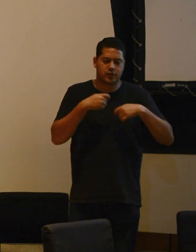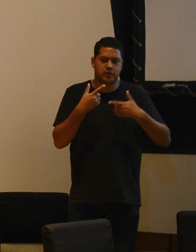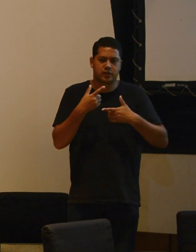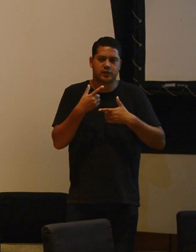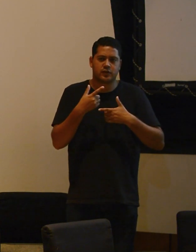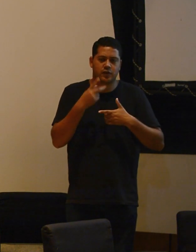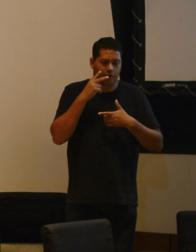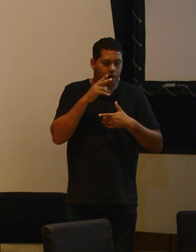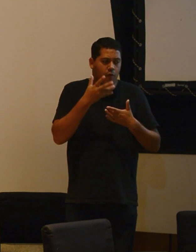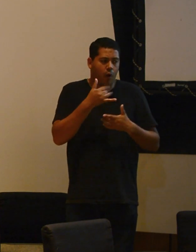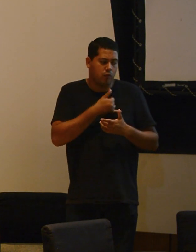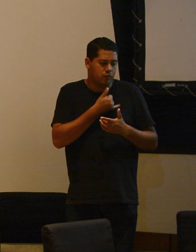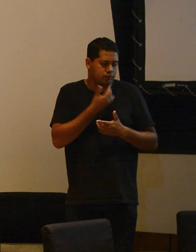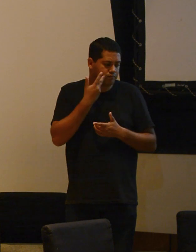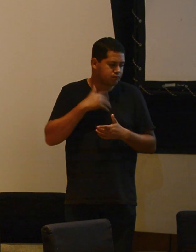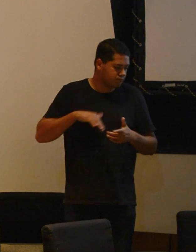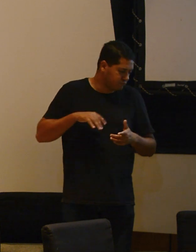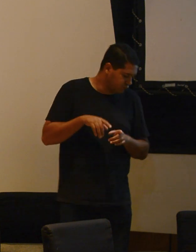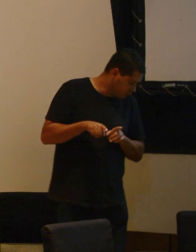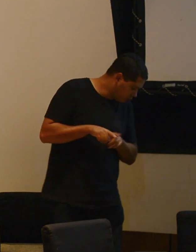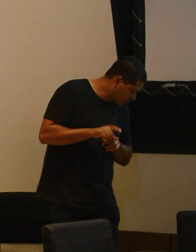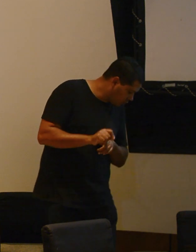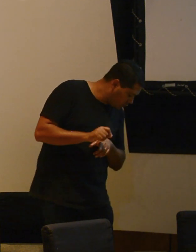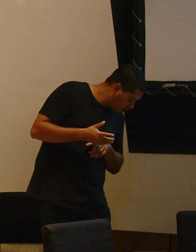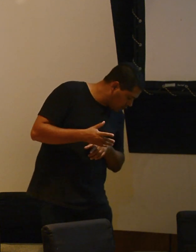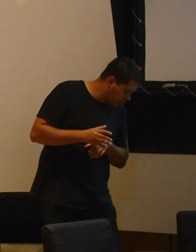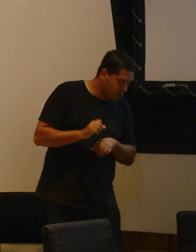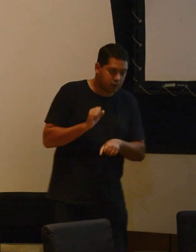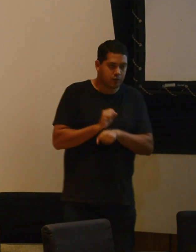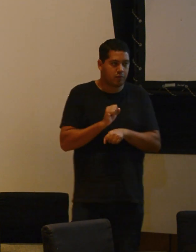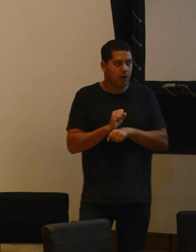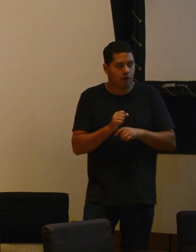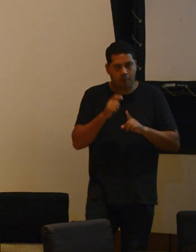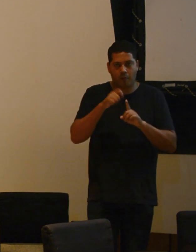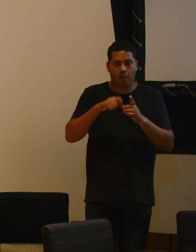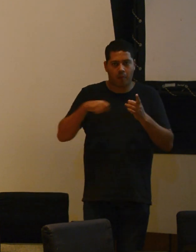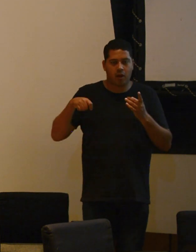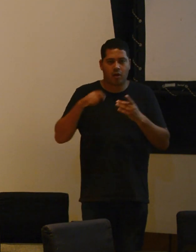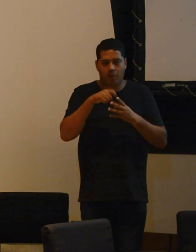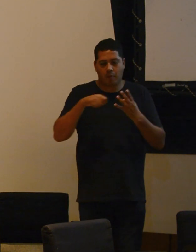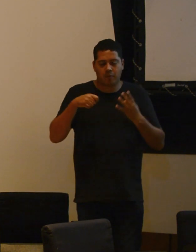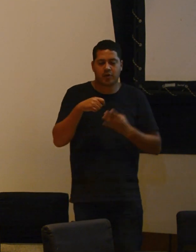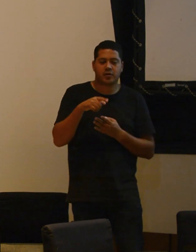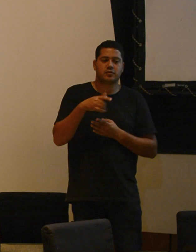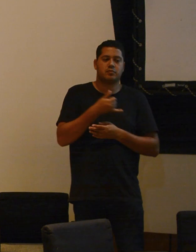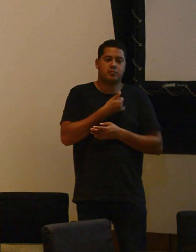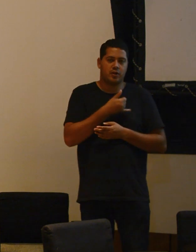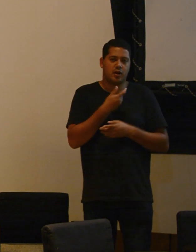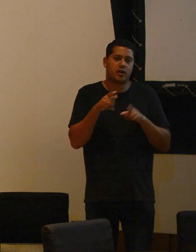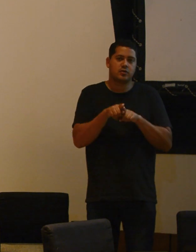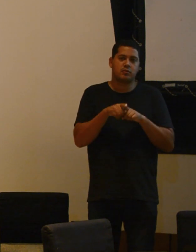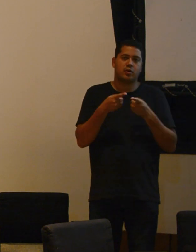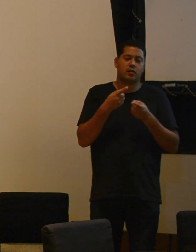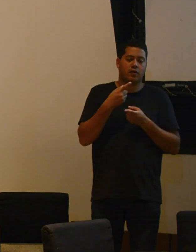considerar qual a idade daquela criança e o que a gente espera mês a mês para aquela faixa etária e ainda